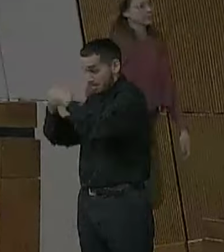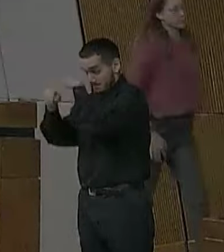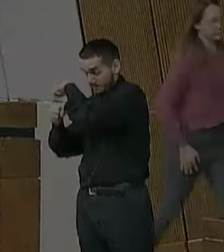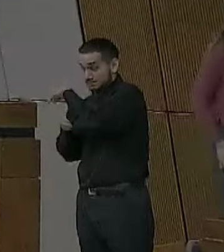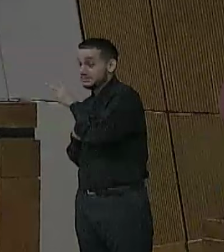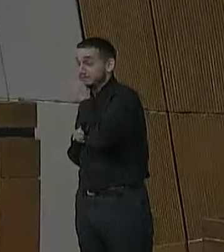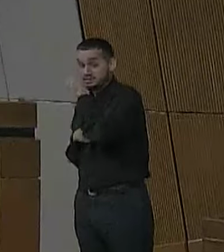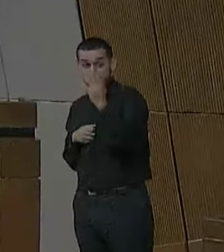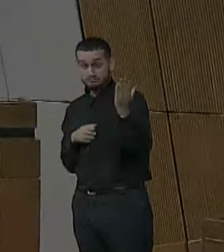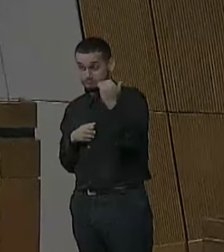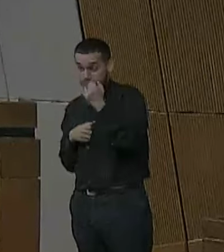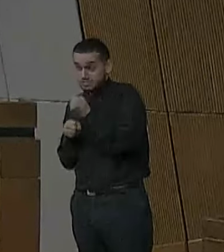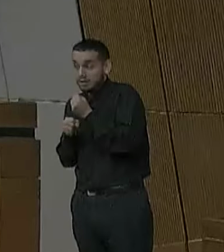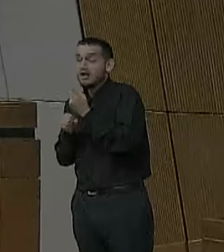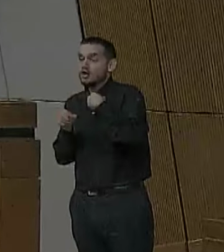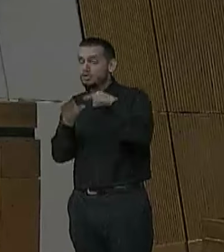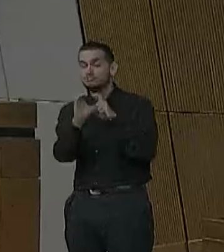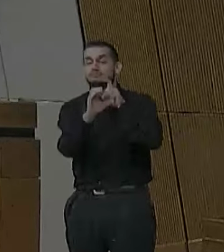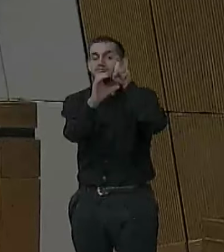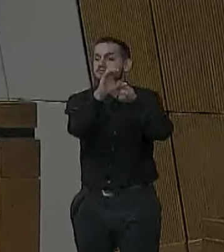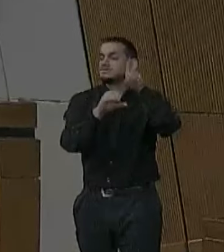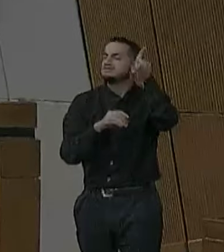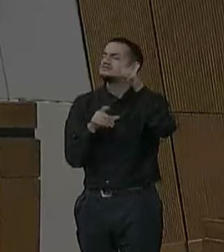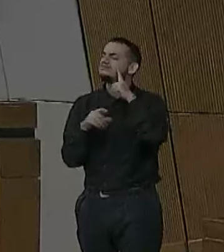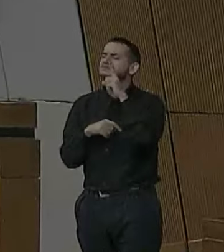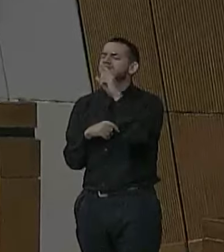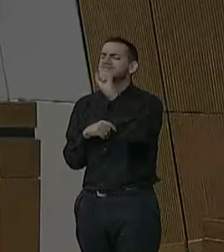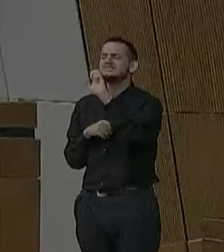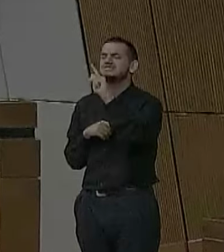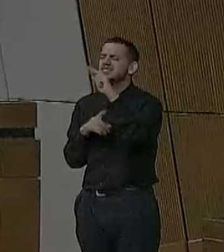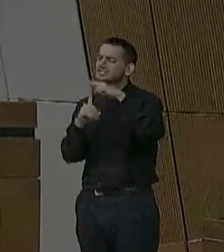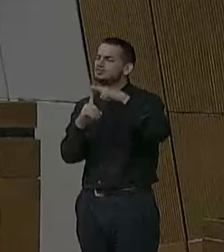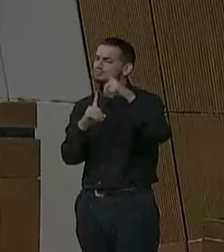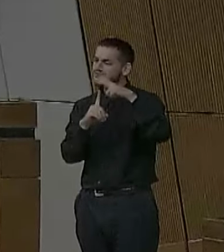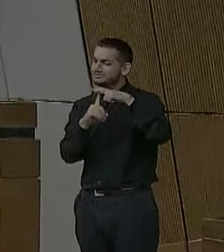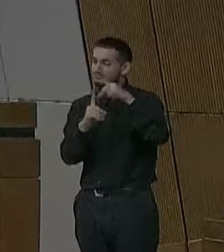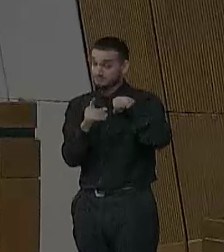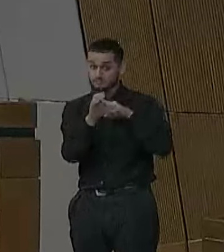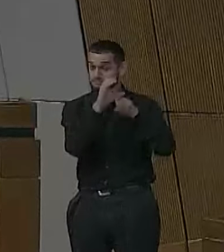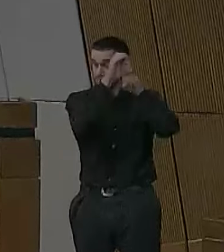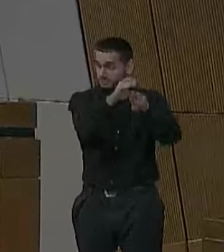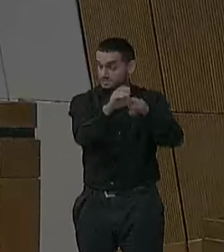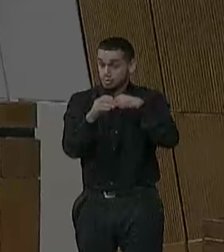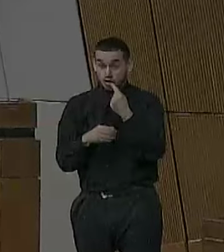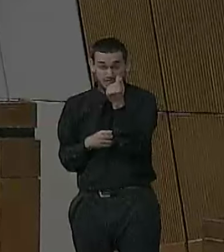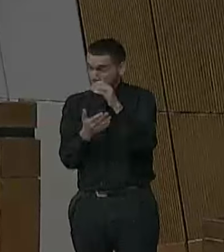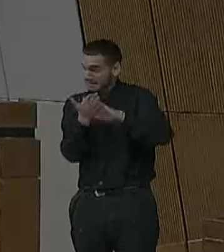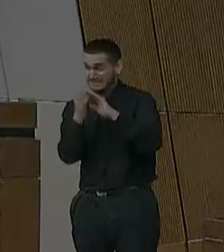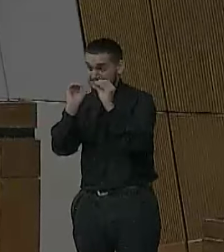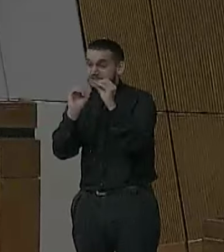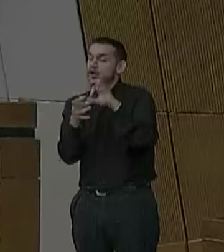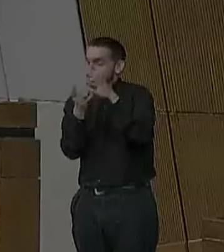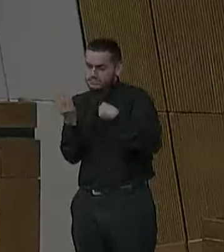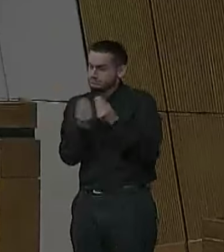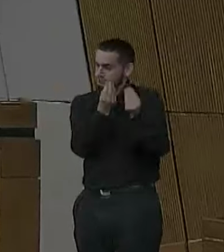empresa que estaba interesada debía inscribirse ante la autoridad tributaria, no tener deudas, por supuesto, ante el fisco, ante el Instituto de